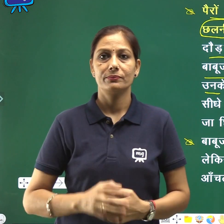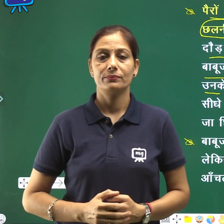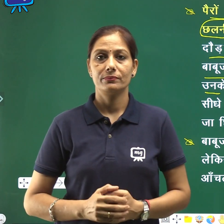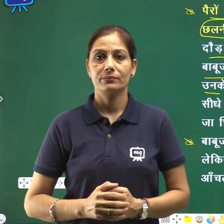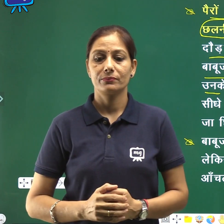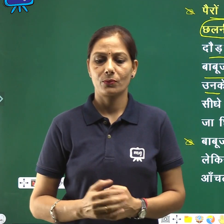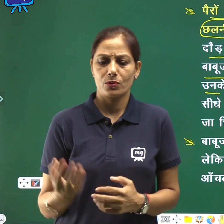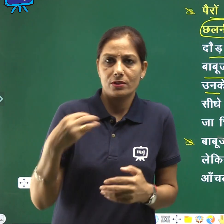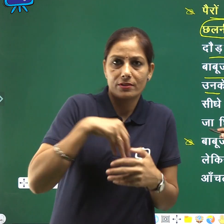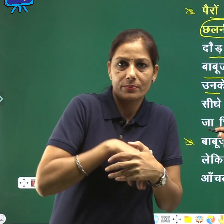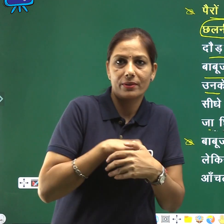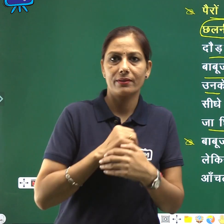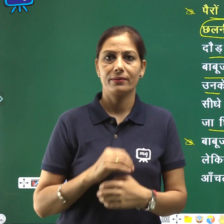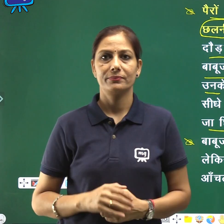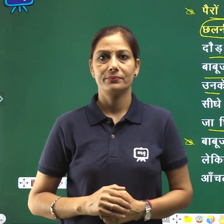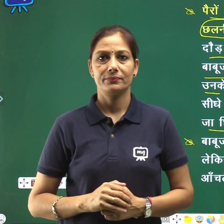जा छिपे।